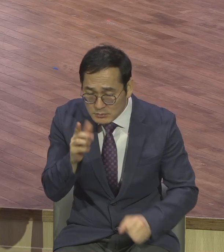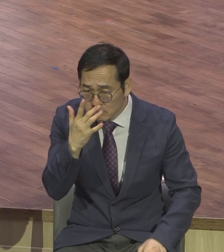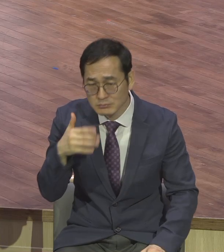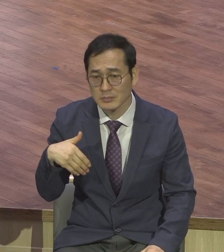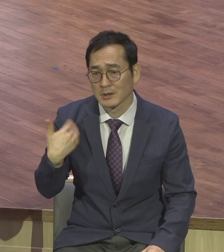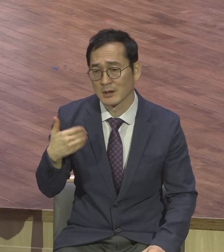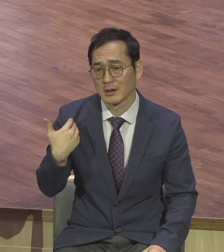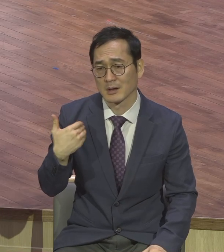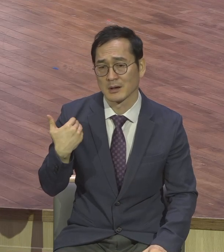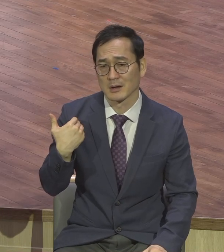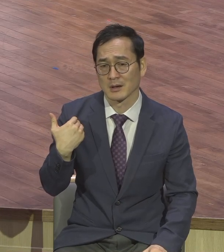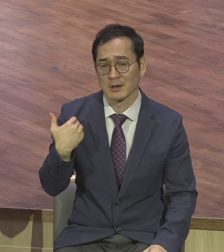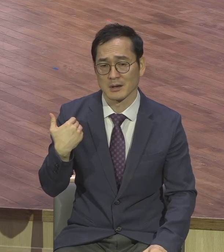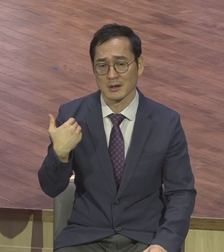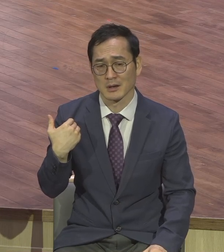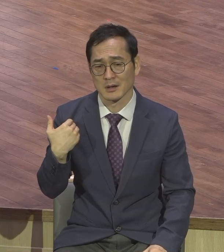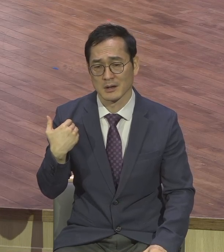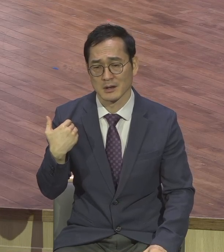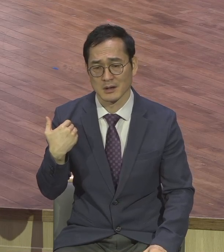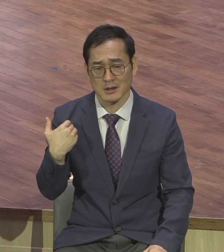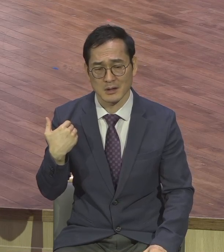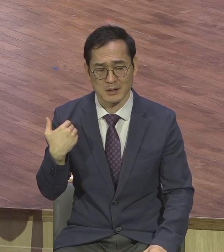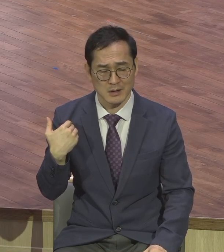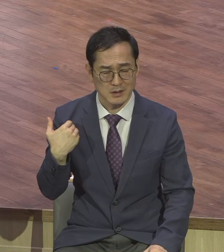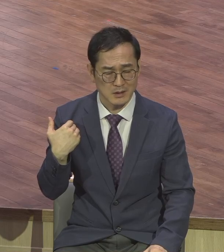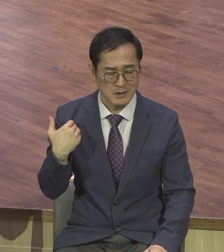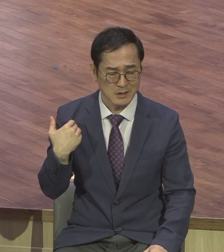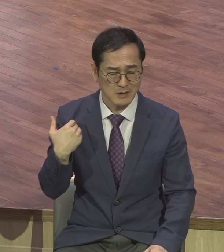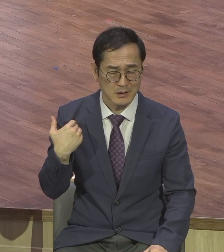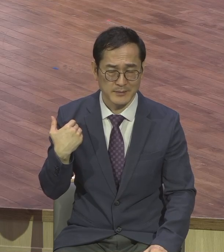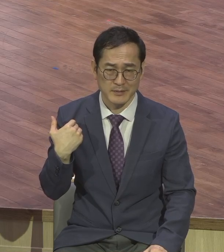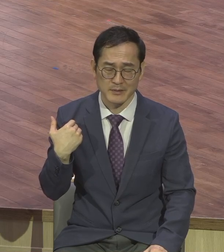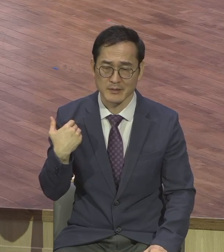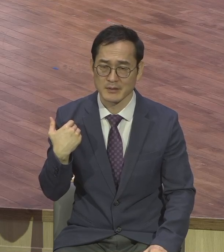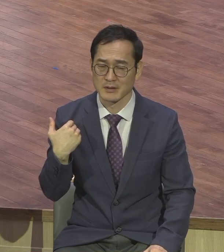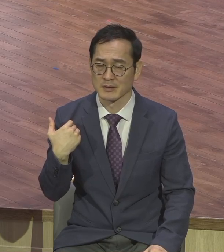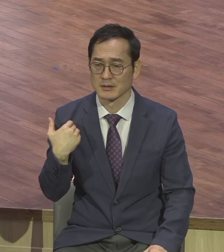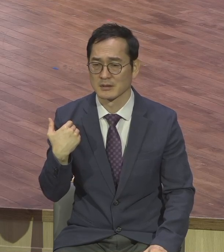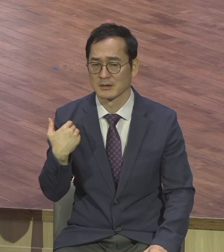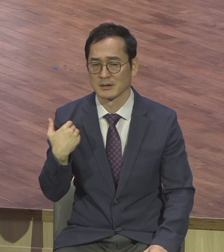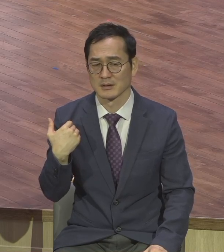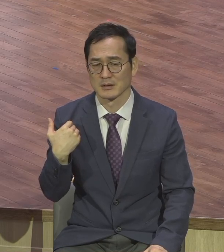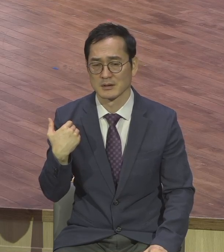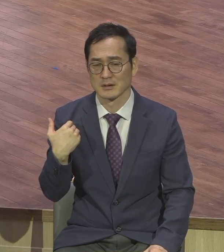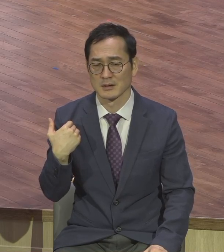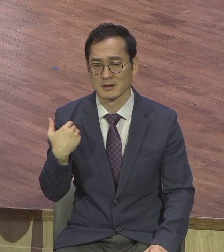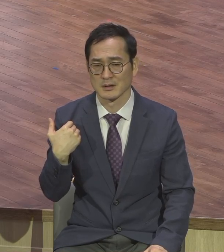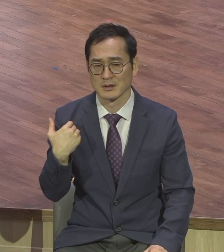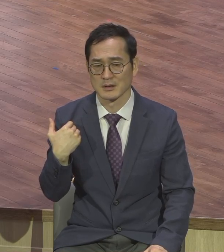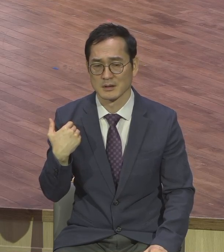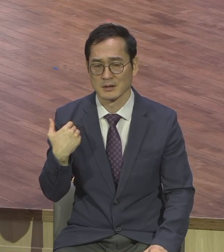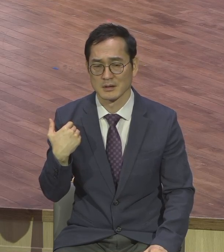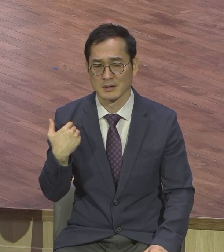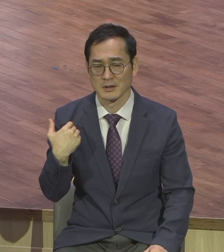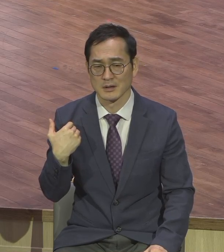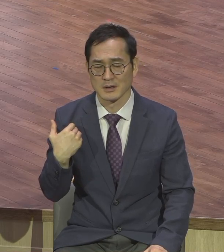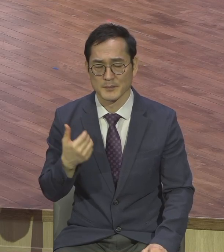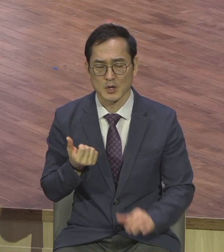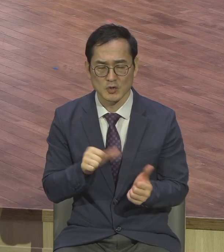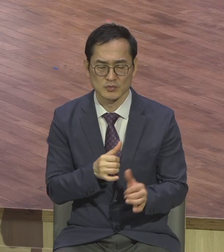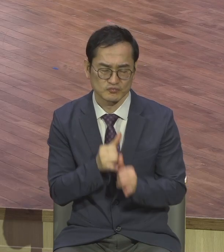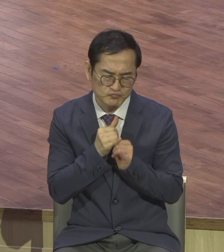찬양 많이 들으세요. 그게 왜 할 말이 없어요. 영적 문제를 모르다 보니까. 뭐가 보인다, 죽고